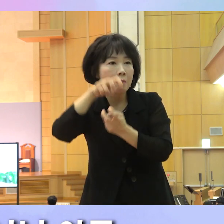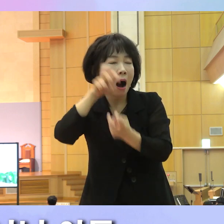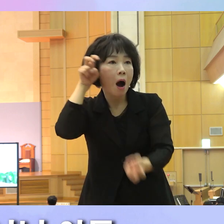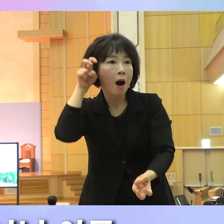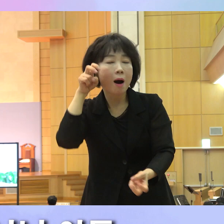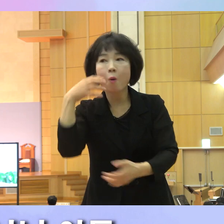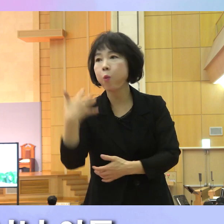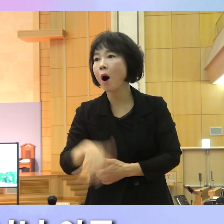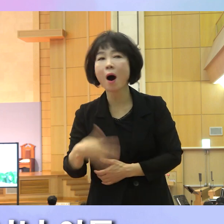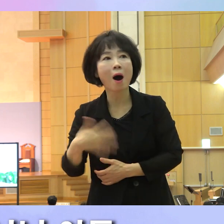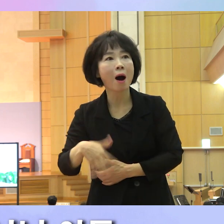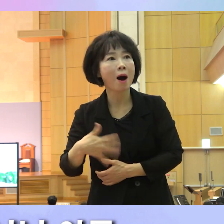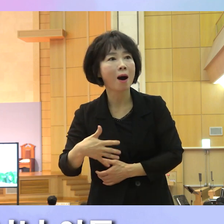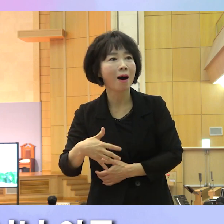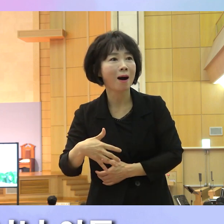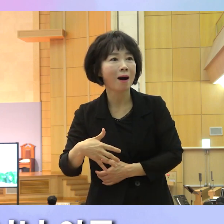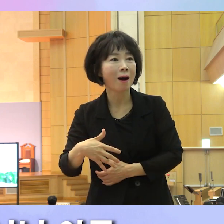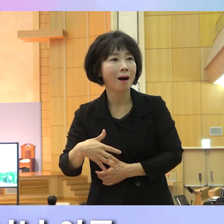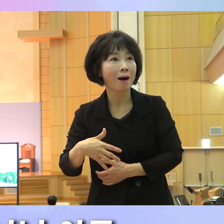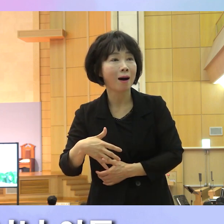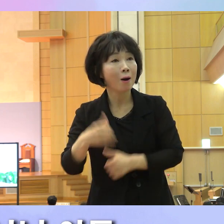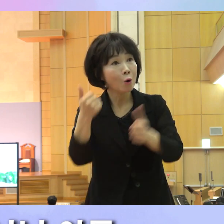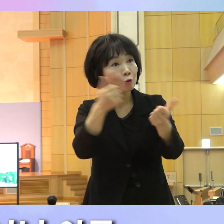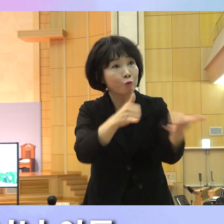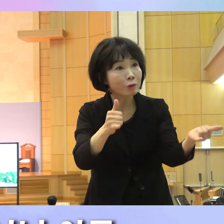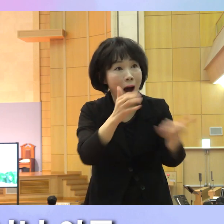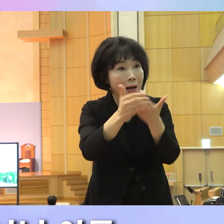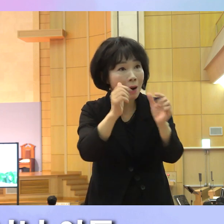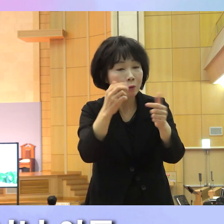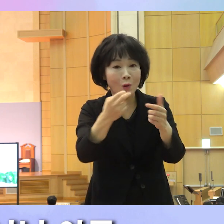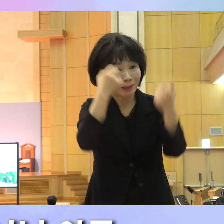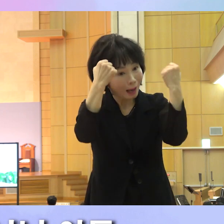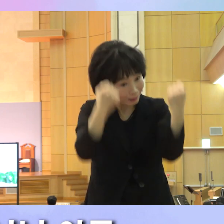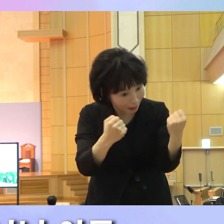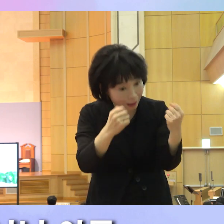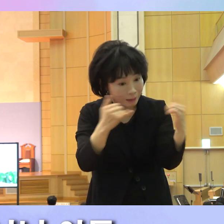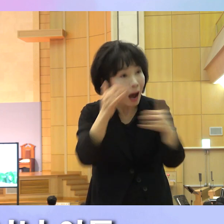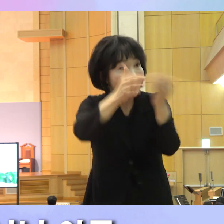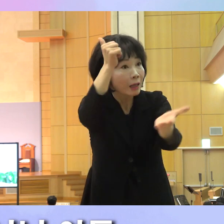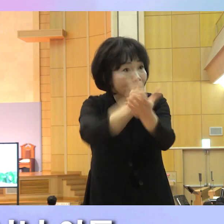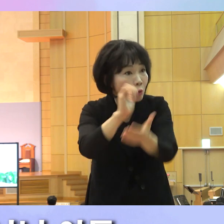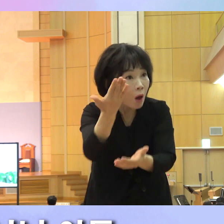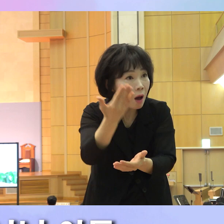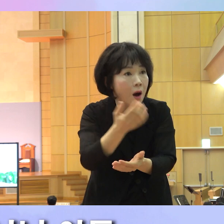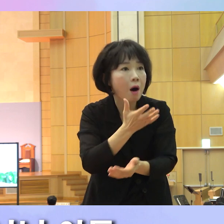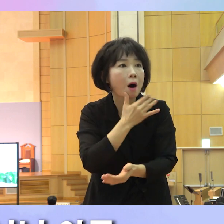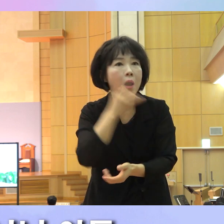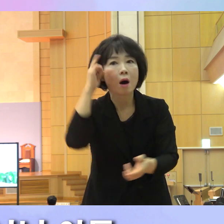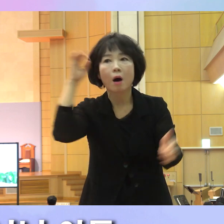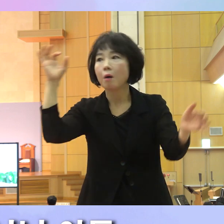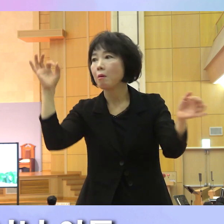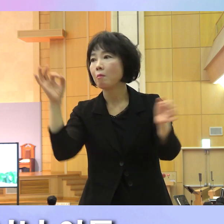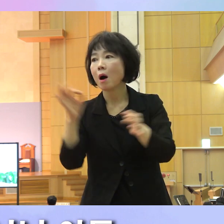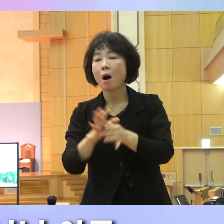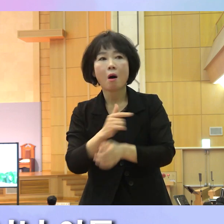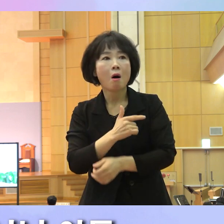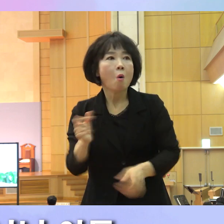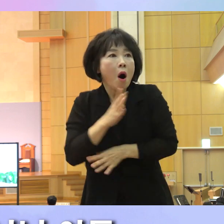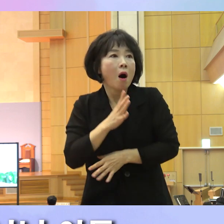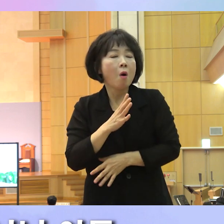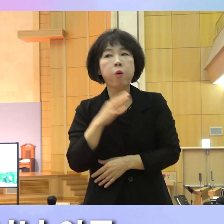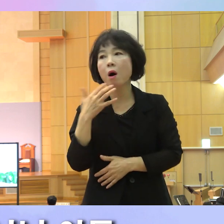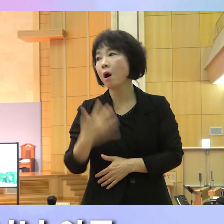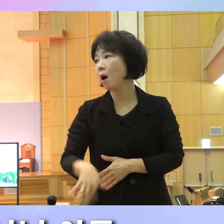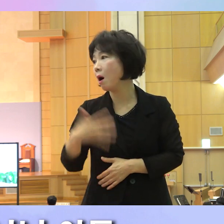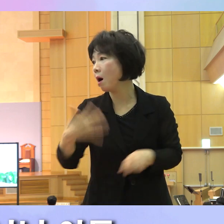죽은 자의 하나님이 아니라 산 자의 하나님이 이 말씀을 듣고 놀래버린 거예요. 지금 이 죽은 자의 하나님이 아니라 산 자의 하나님이라 한 요